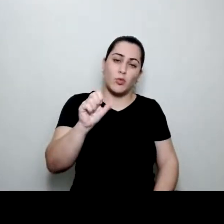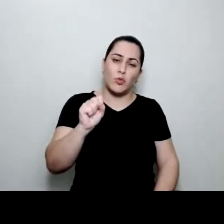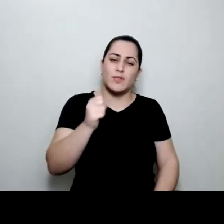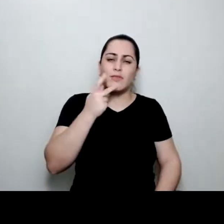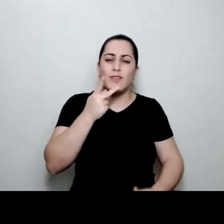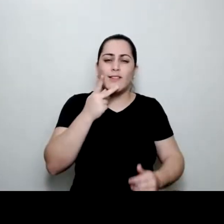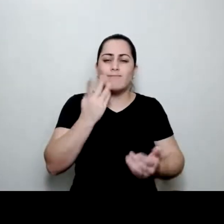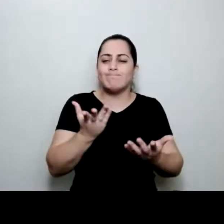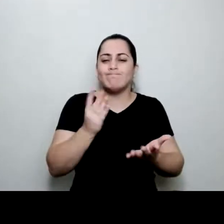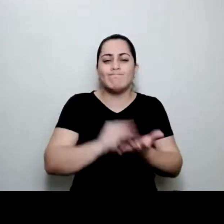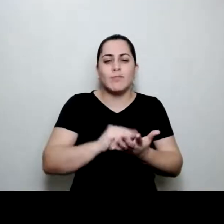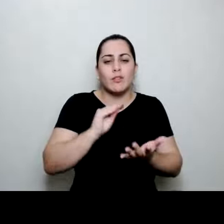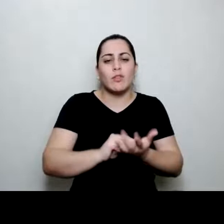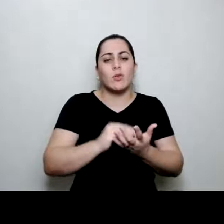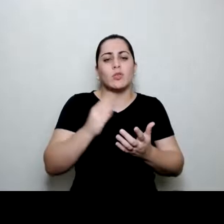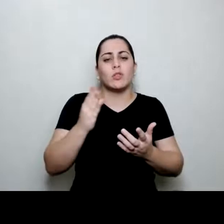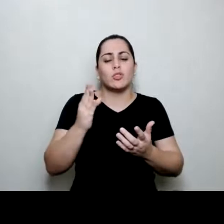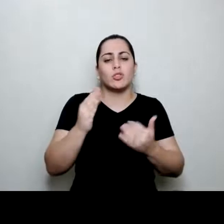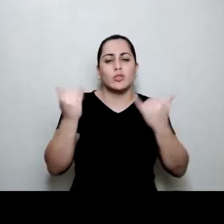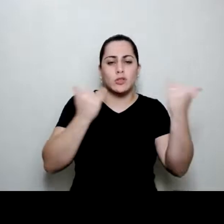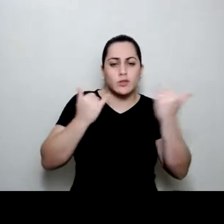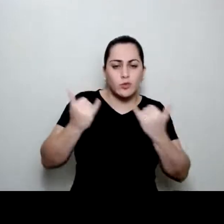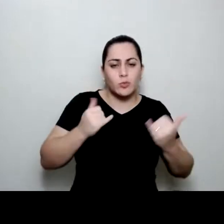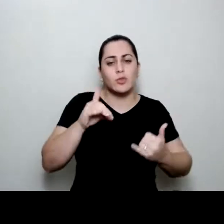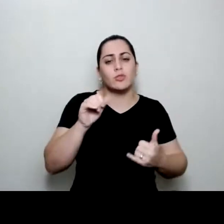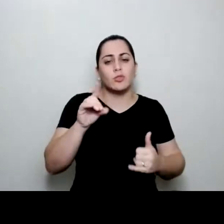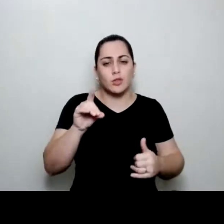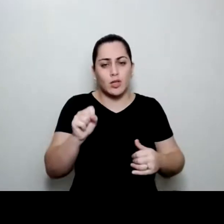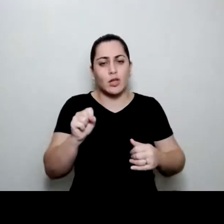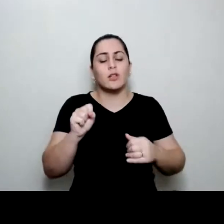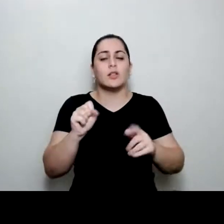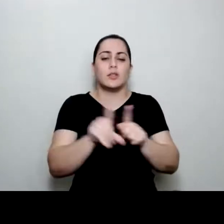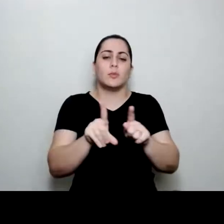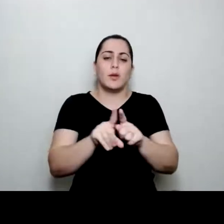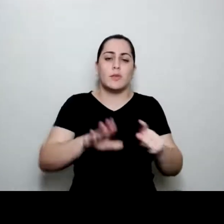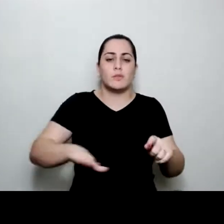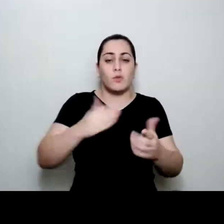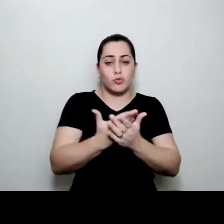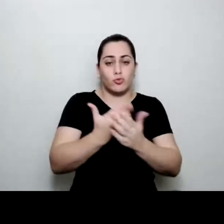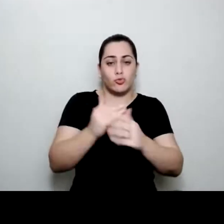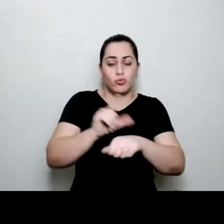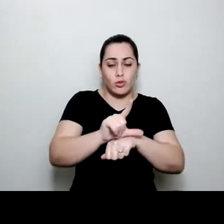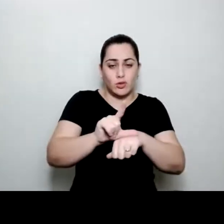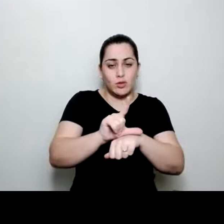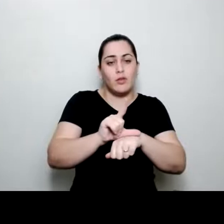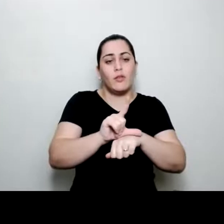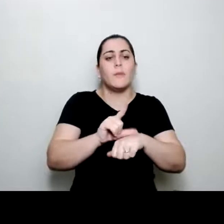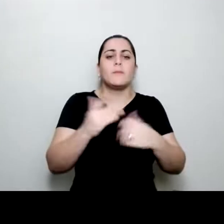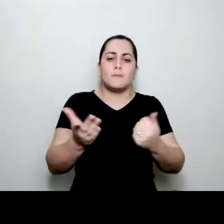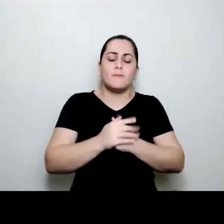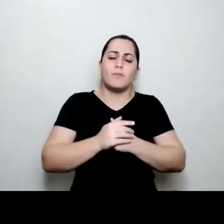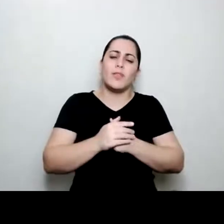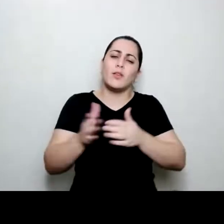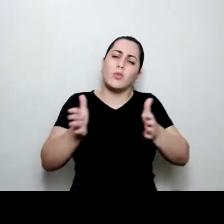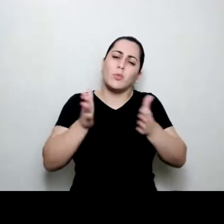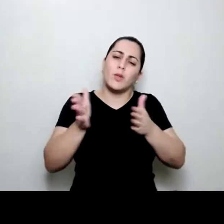dados gerados por esse modelo, centrado principalmente na lexicografia. E olha que, nesse momento, no